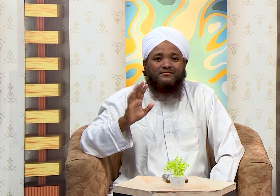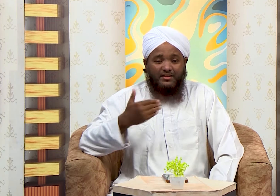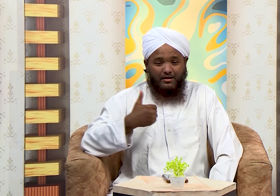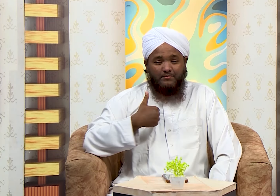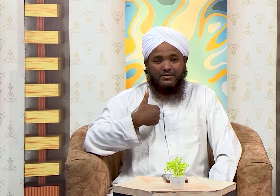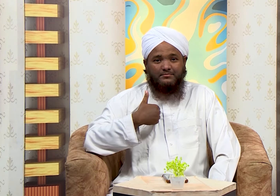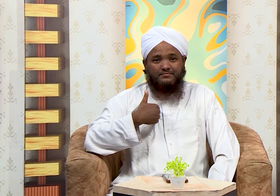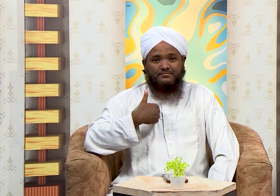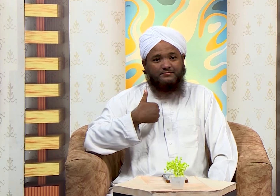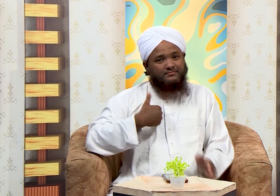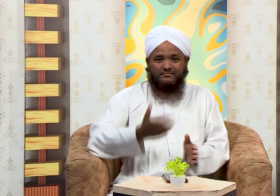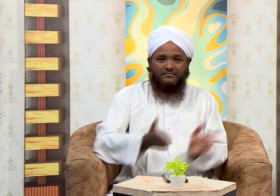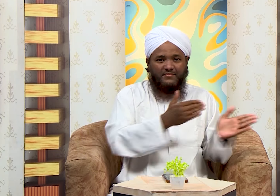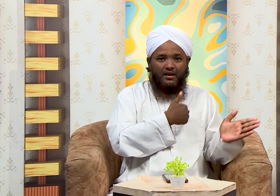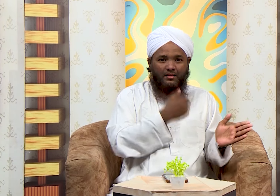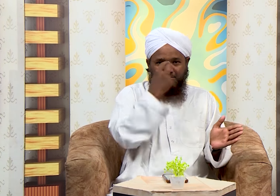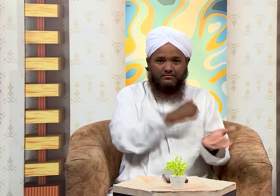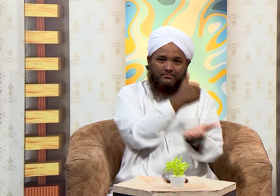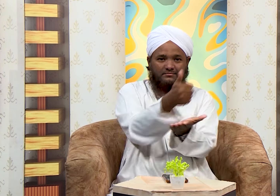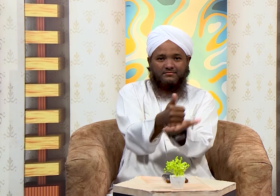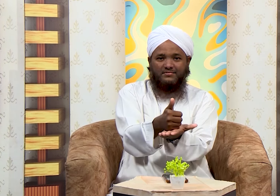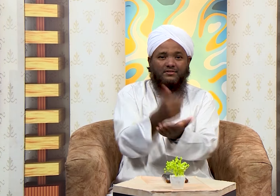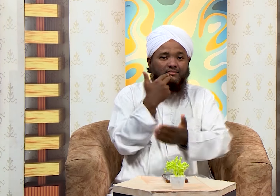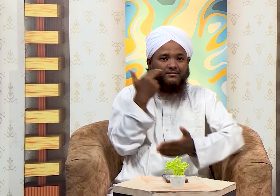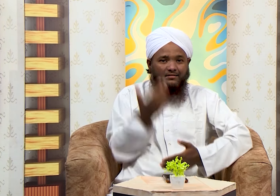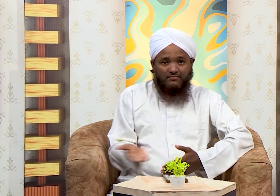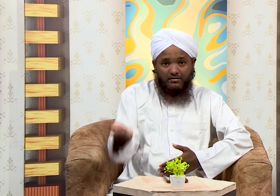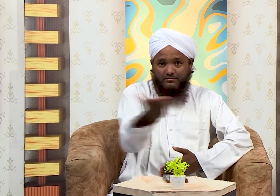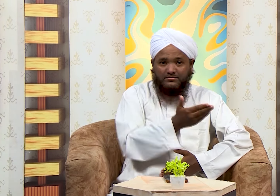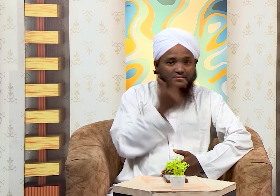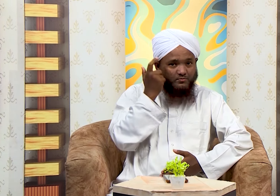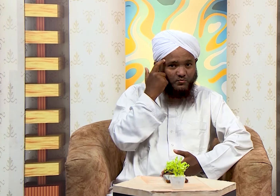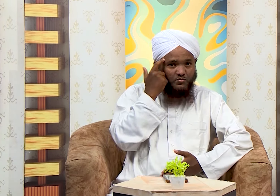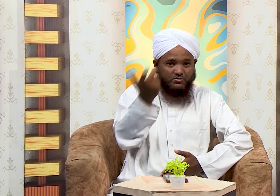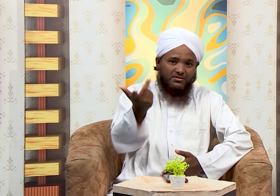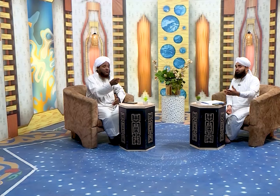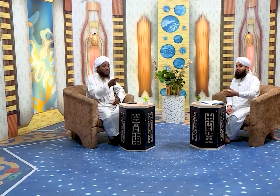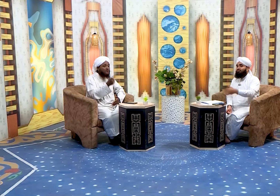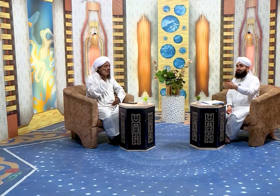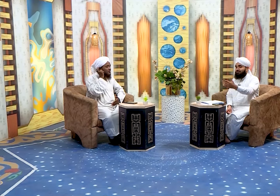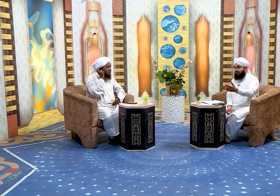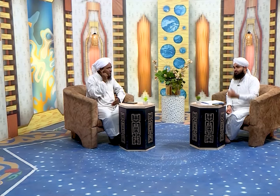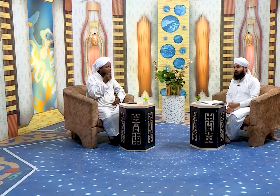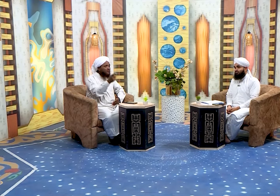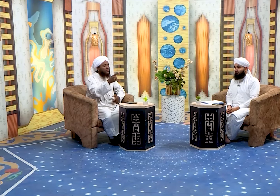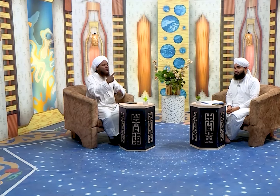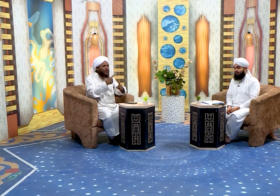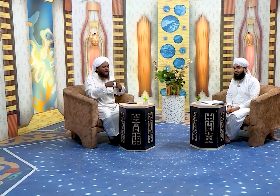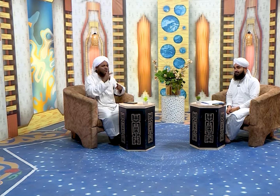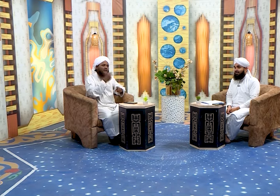تو ہم تو ایک گناہگار سے بندیں عام سے بندیں اور کوئی دوسرا ہے وہ بھی مسلمان ہے گناہ میں کسی غلط بات میں وہ پڑ گیا ہے